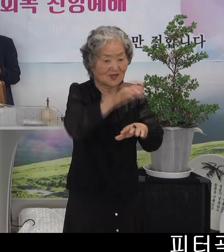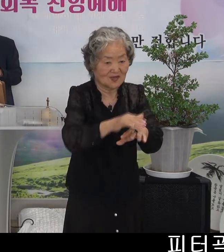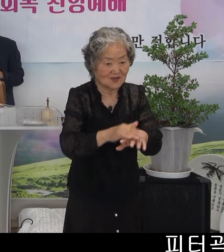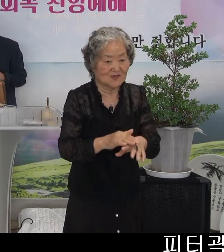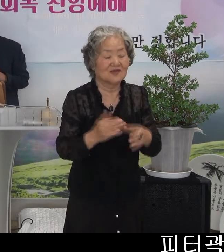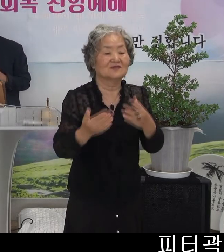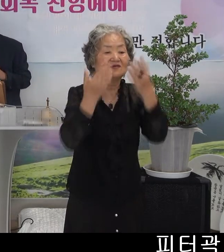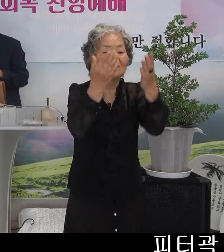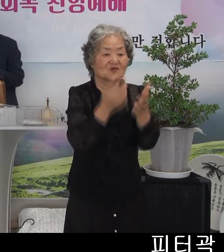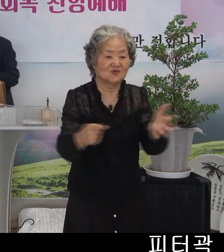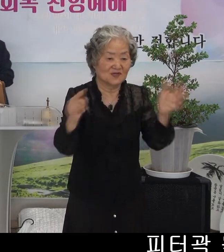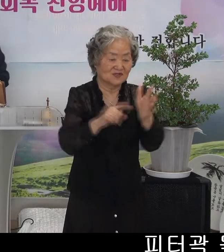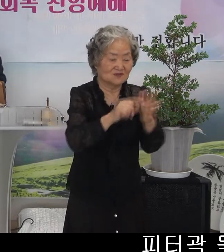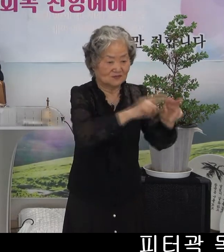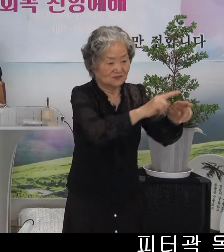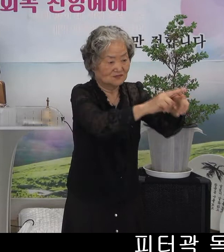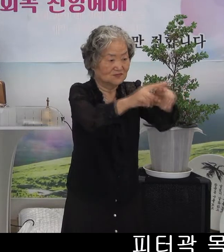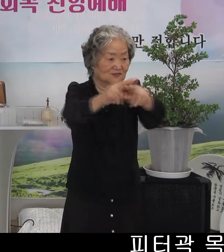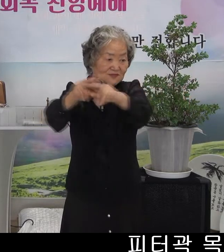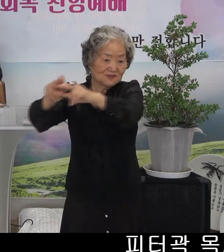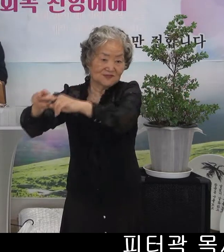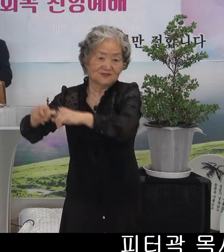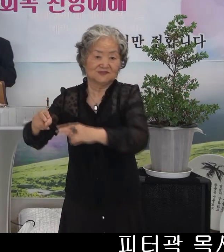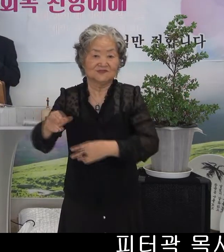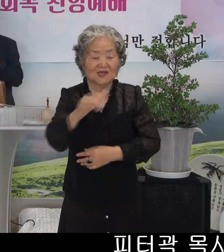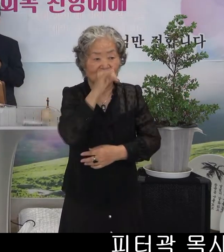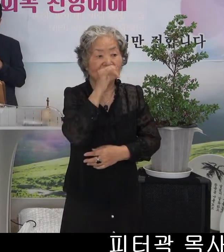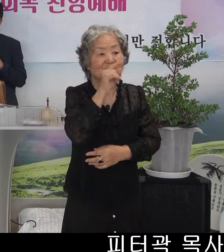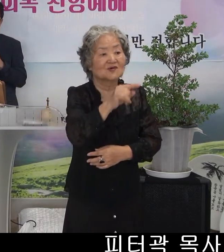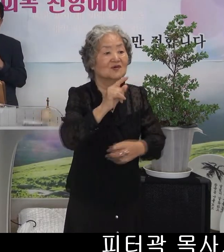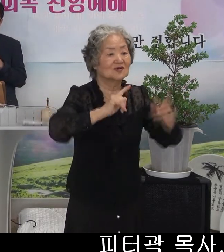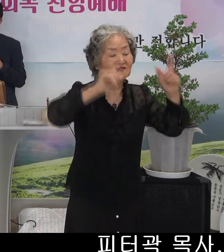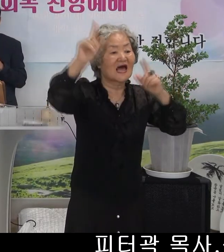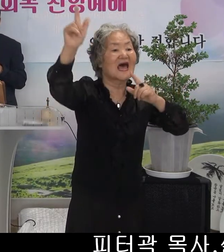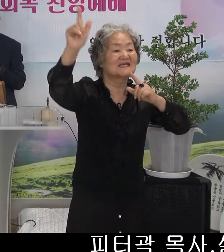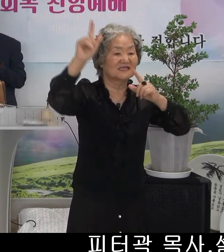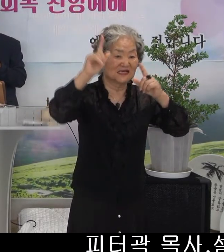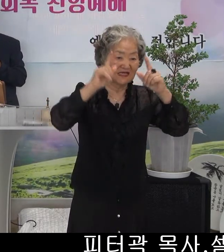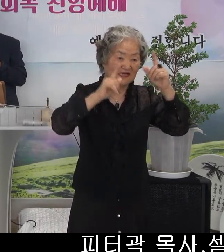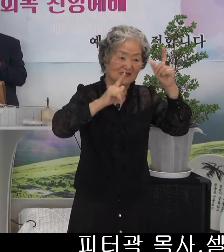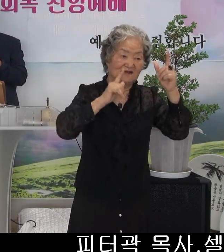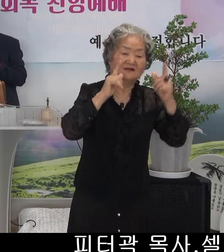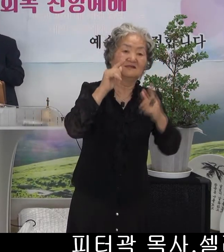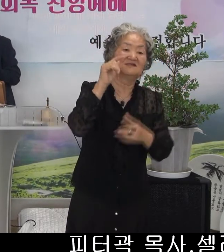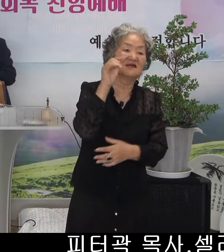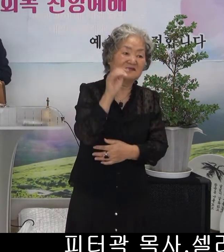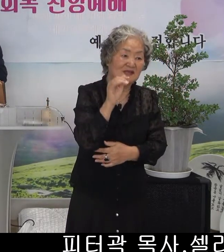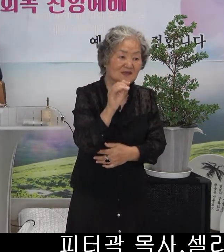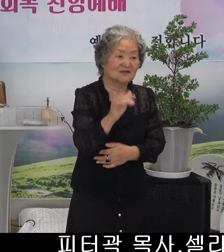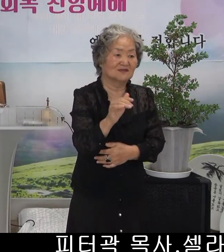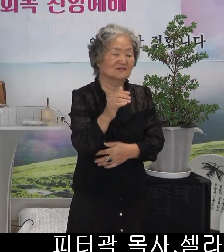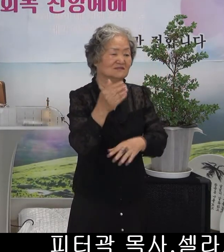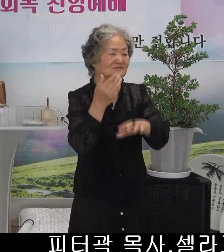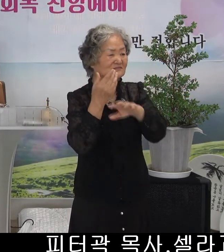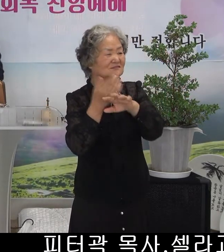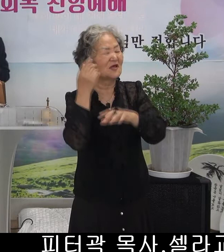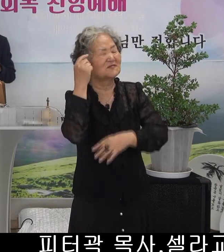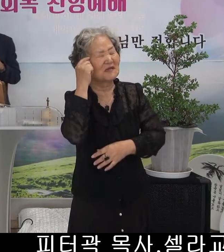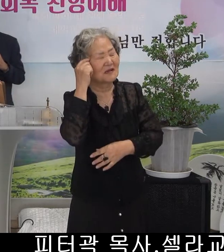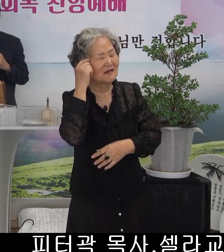이 믿음으로 하나님께 예배를 드리는 그 자세에서 벗어났어. 딴 생각을 하고 또 스마트폰 같은